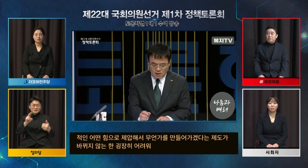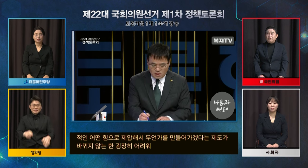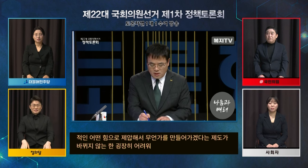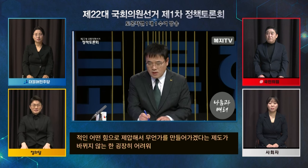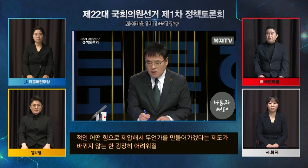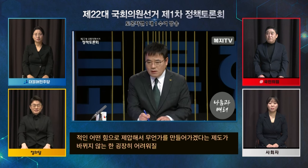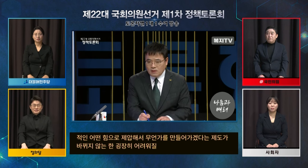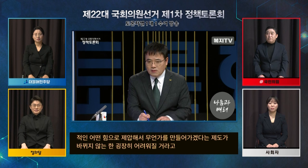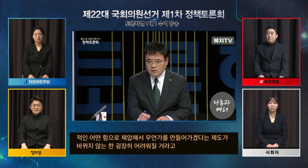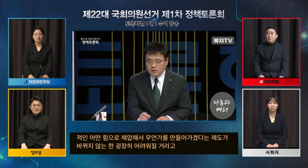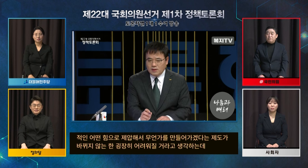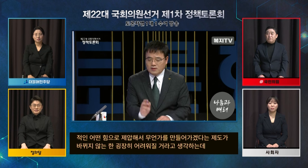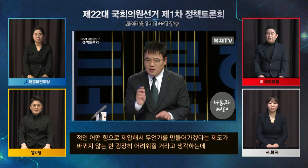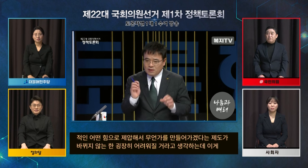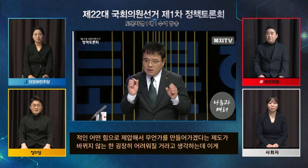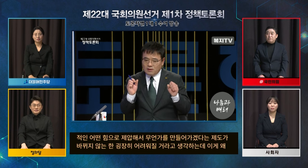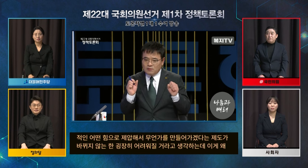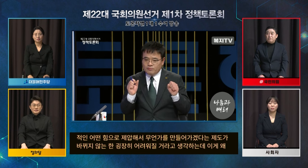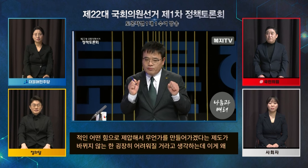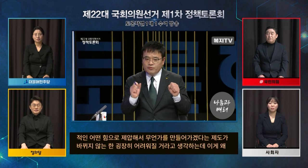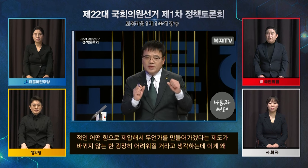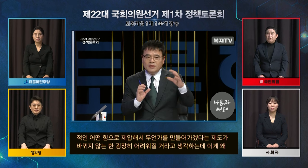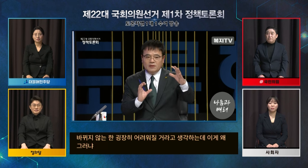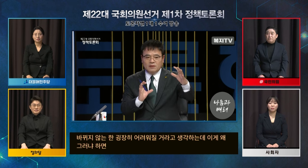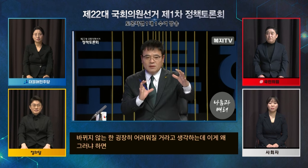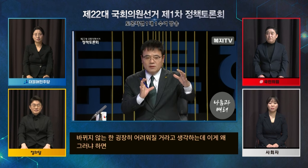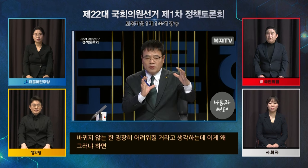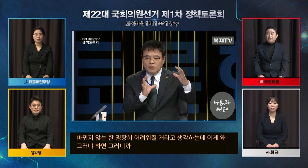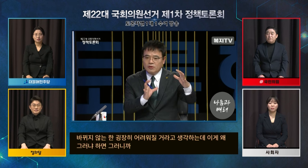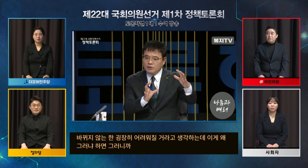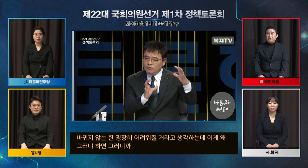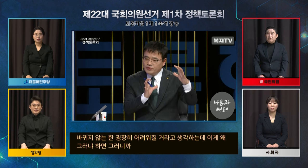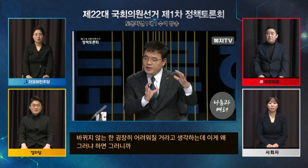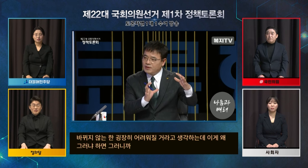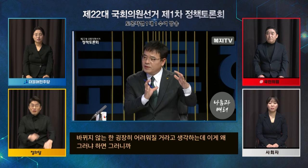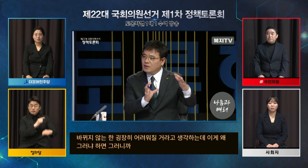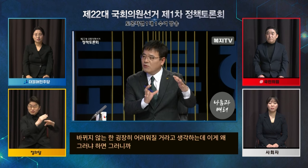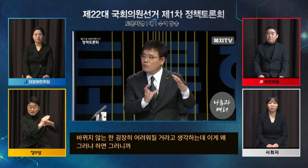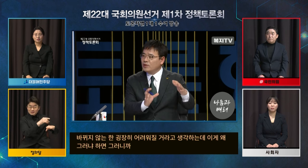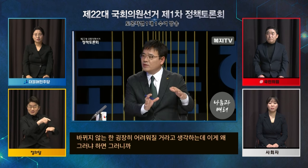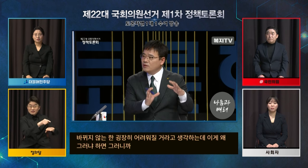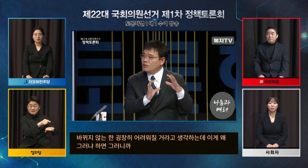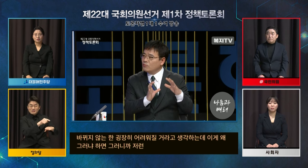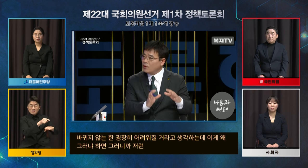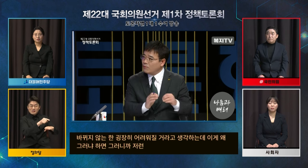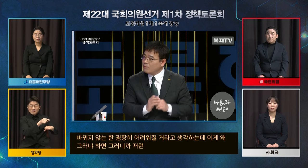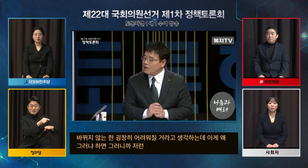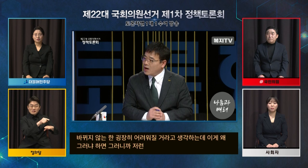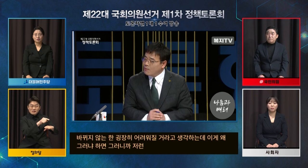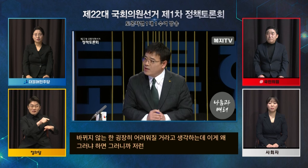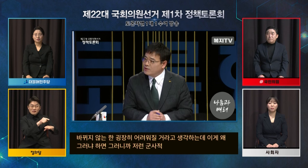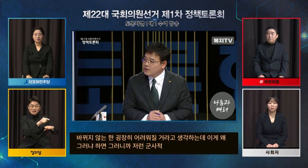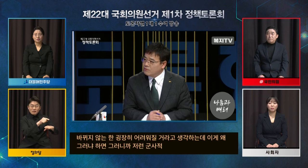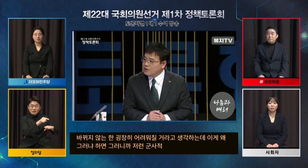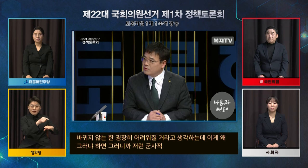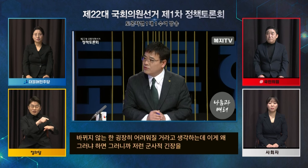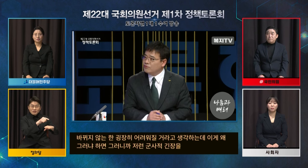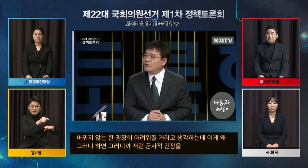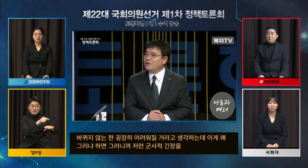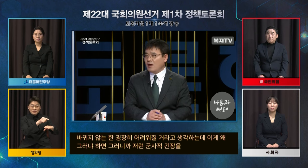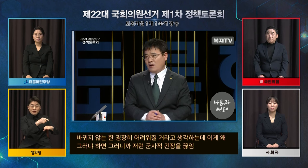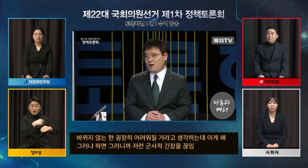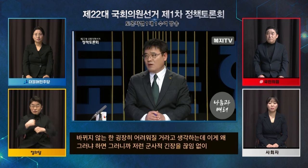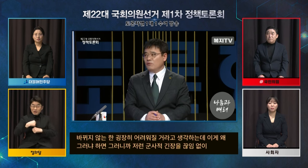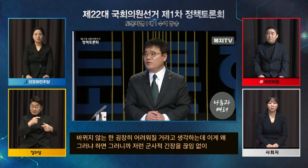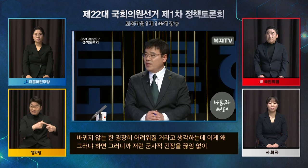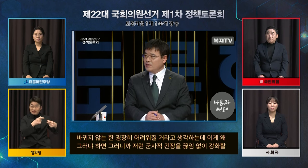북이 저런 어떤 군사적 긴장과 고민을 끊임없이 강화할 것이라고 하는 것은